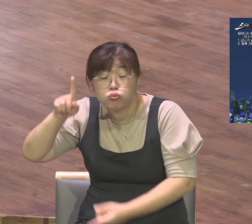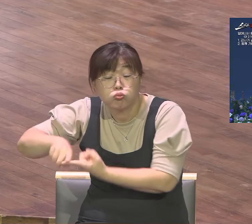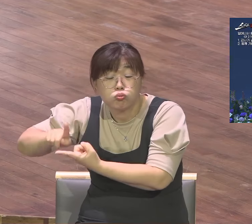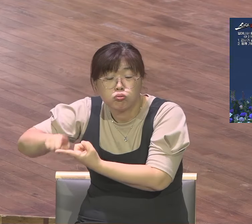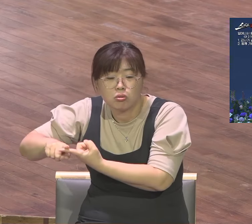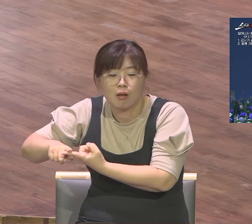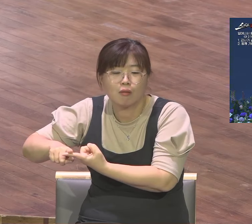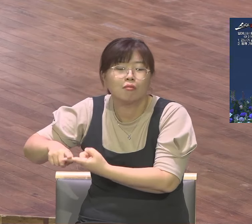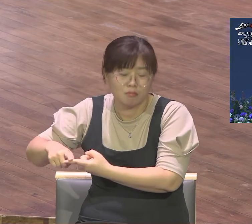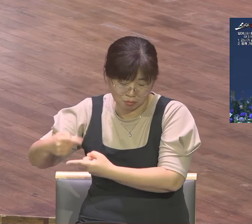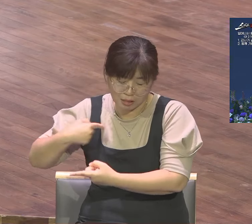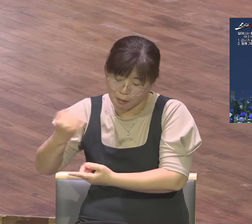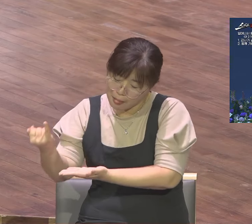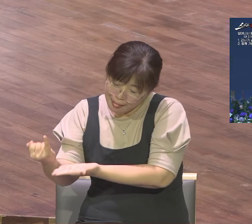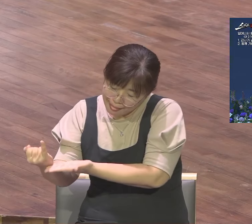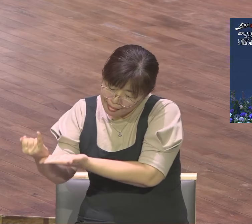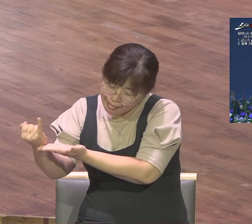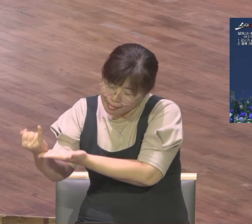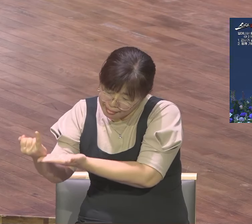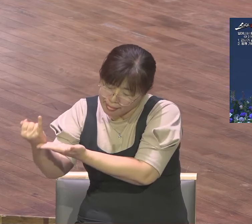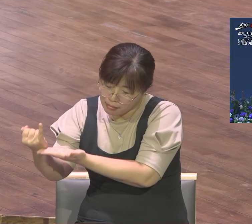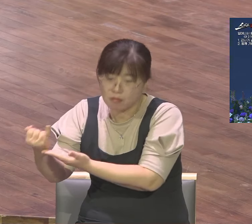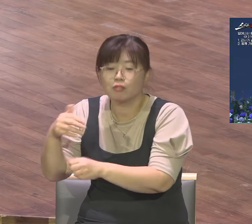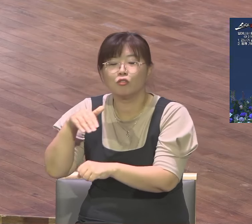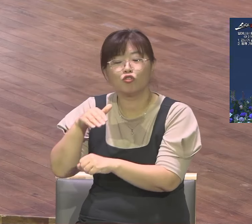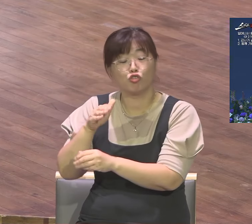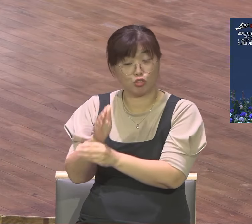하나님 앞에서 기도하래 그렇게 하라 해서